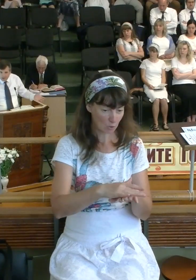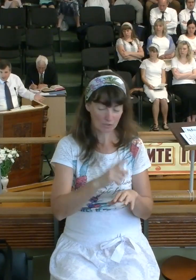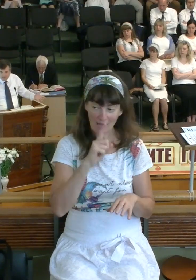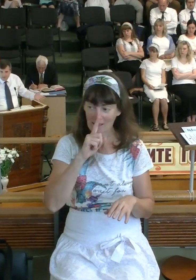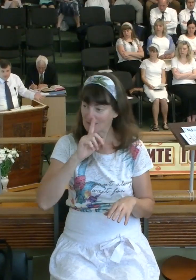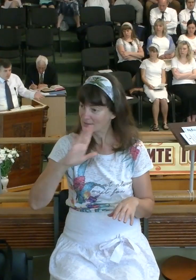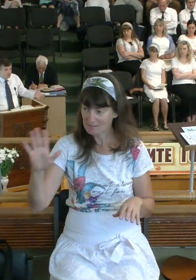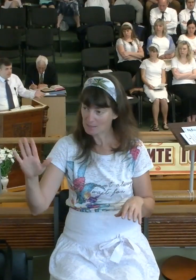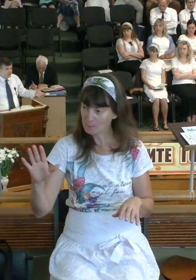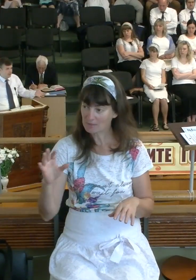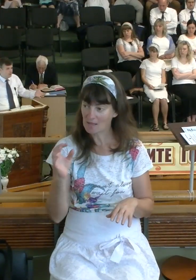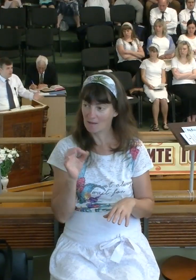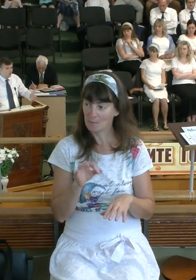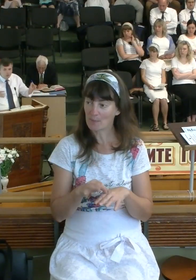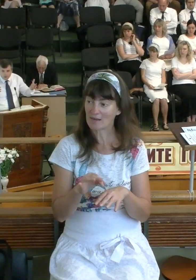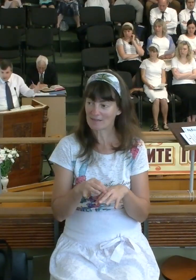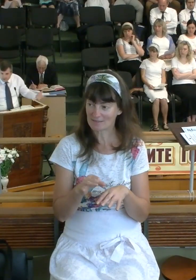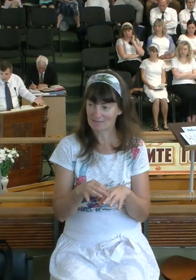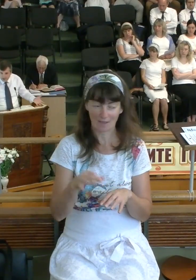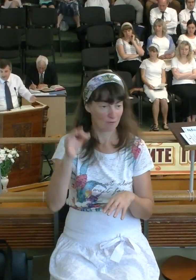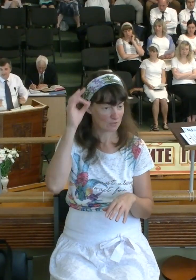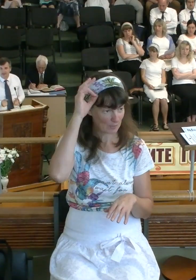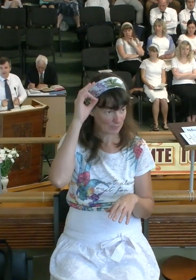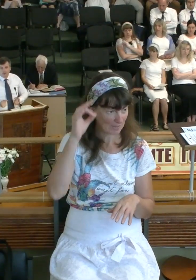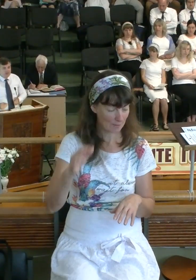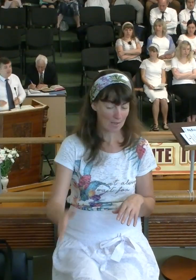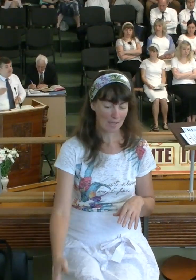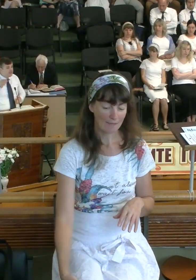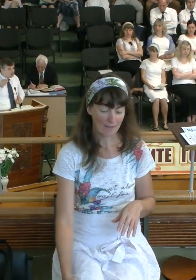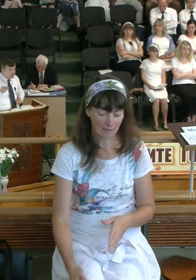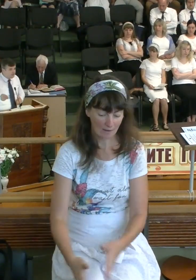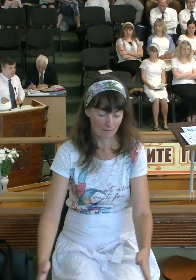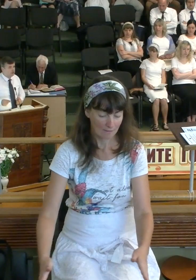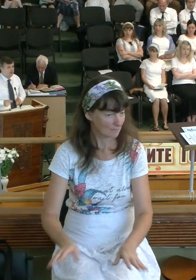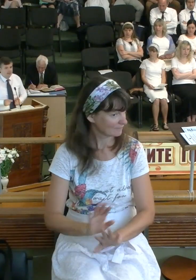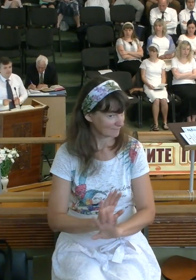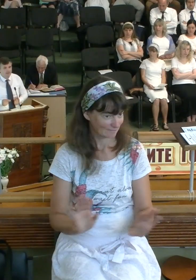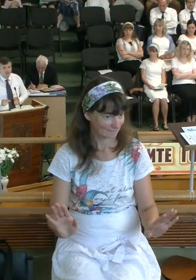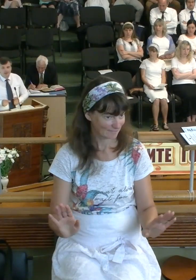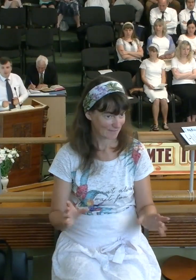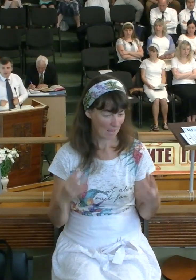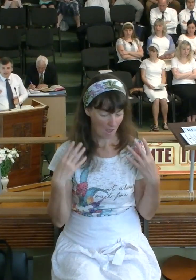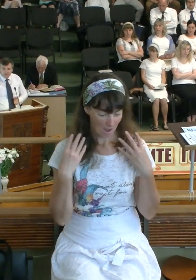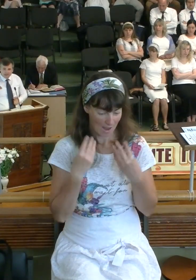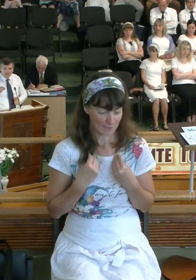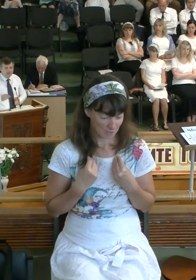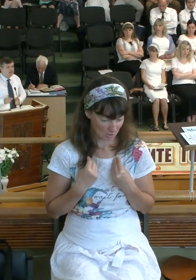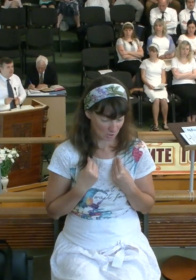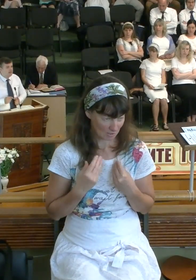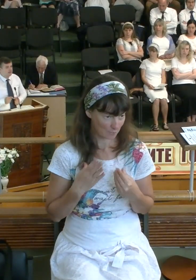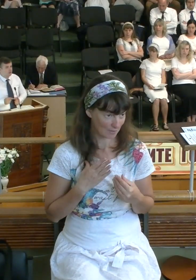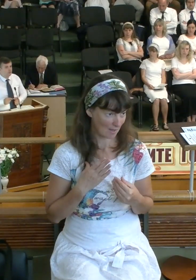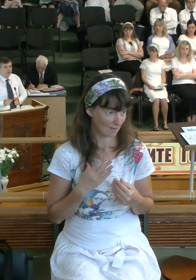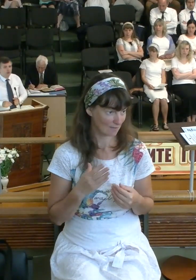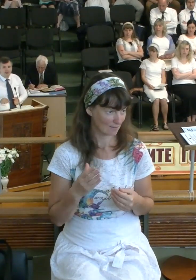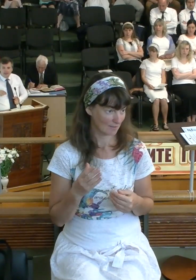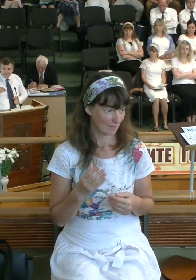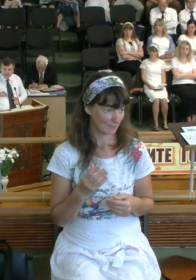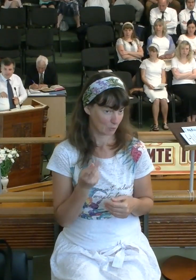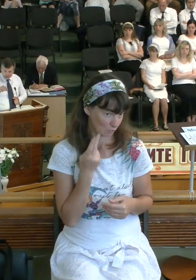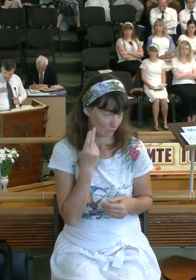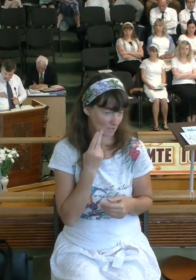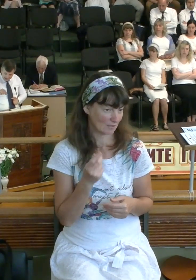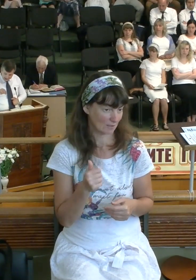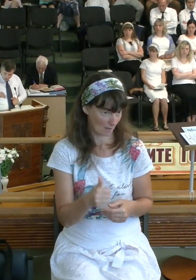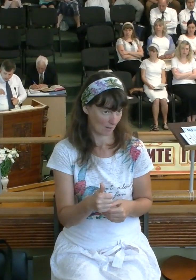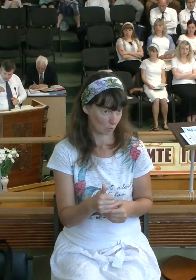не опухала, помните, да, у них обувь не рвалась, у них одежда не ветшала. И вот комментаторы говорят о том, что